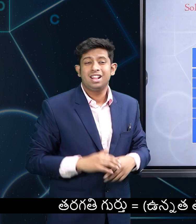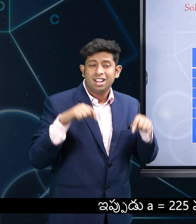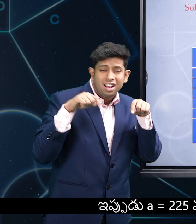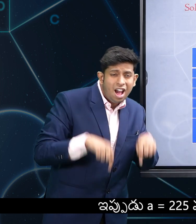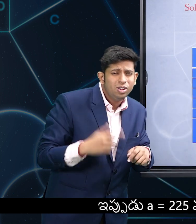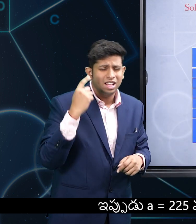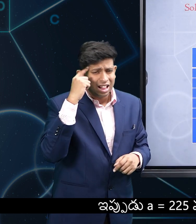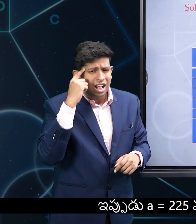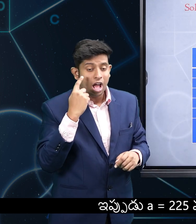ఇప్పుడు a